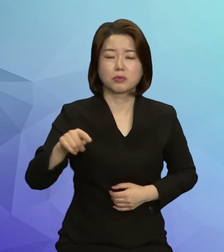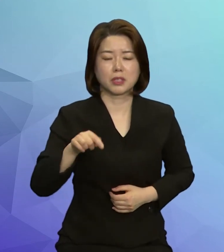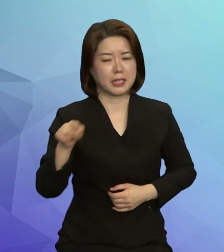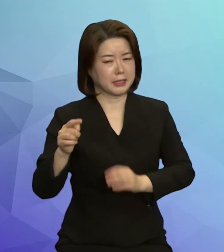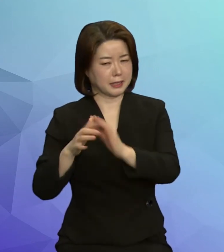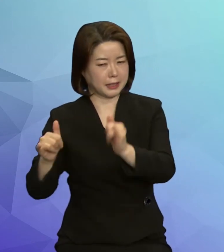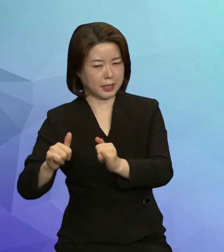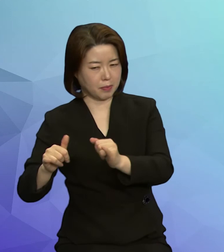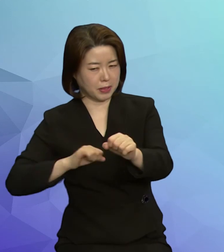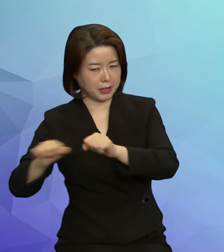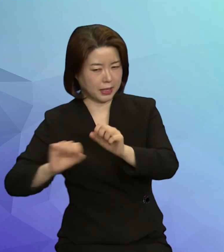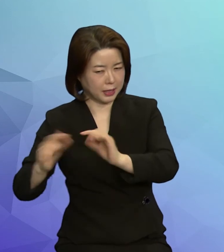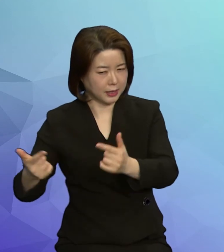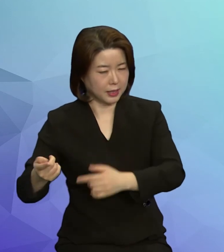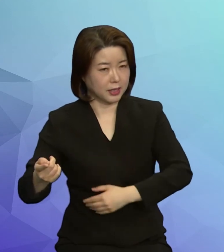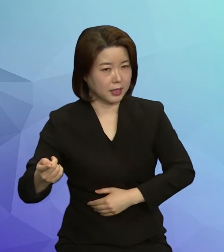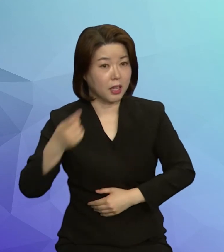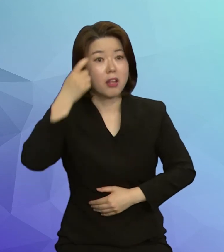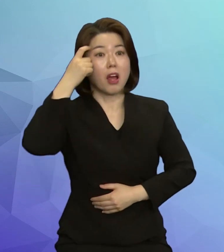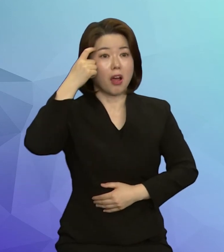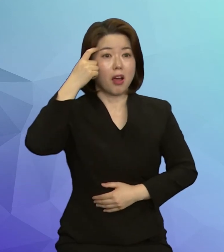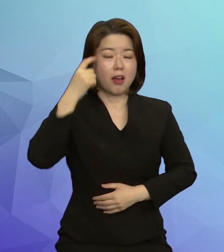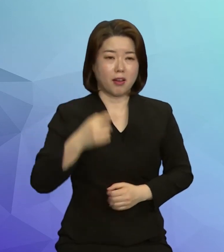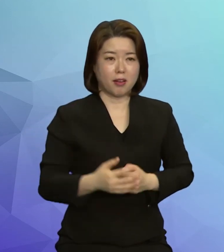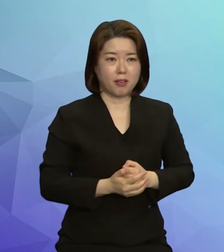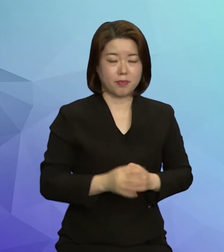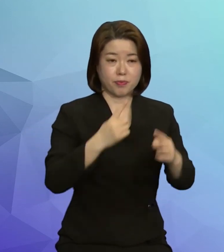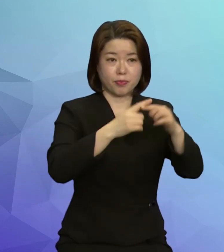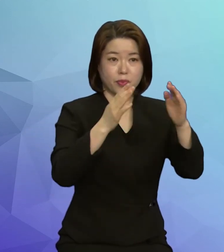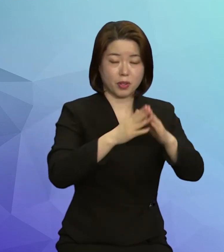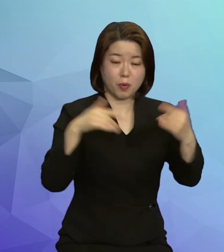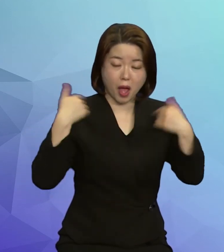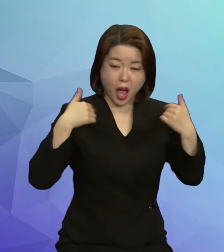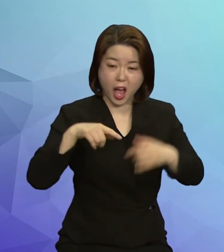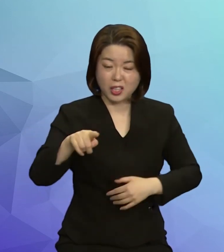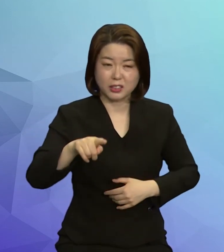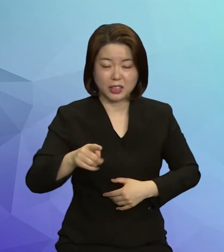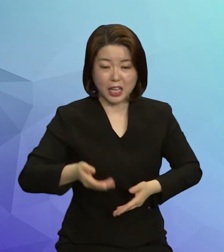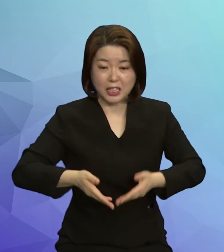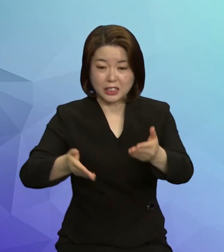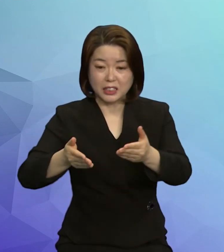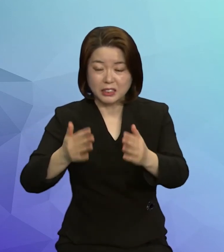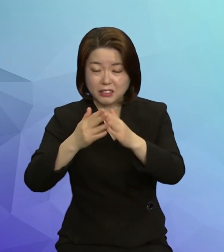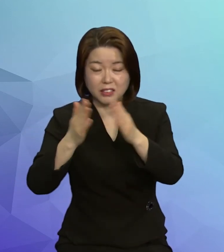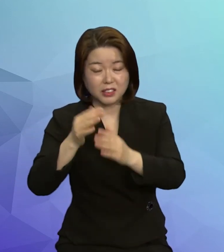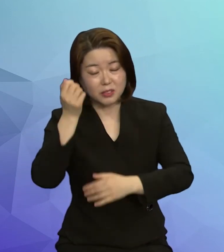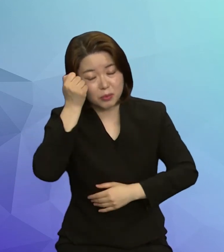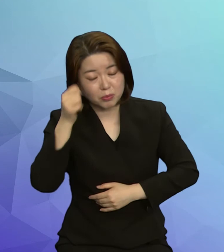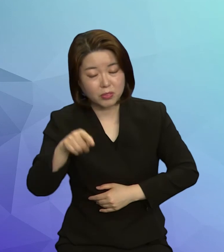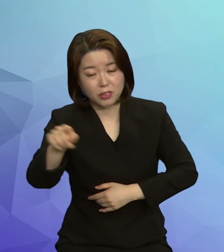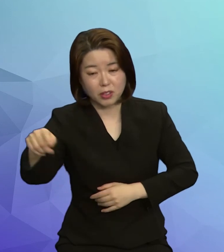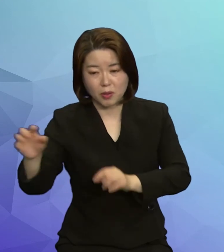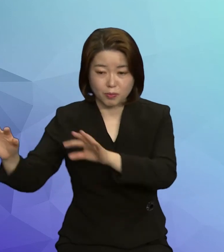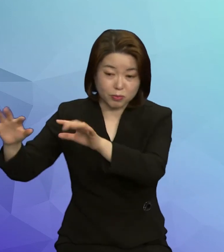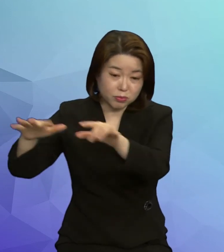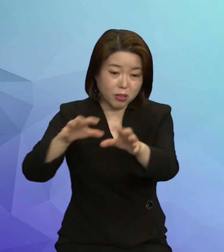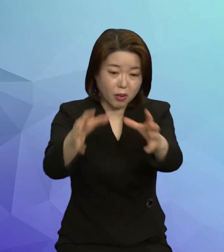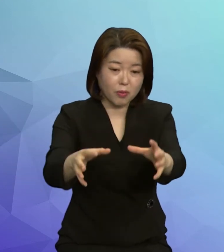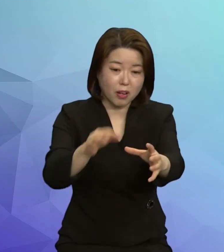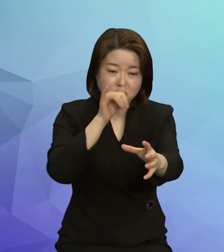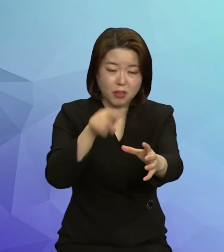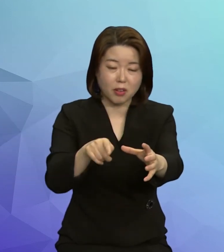그분들이 그렇게 한 거 아닌가 이런 생각이 딱 드는 거예요. 교회에 늘 노숙자들이 아침마다 막